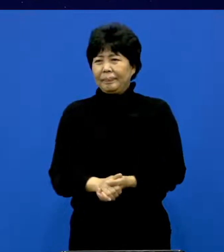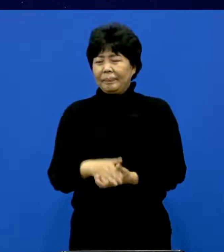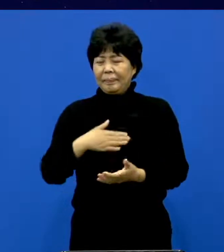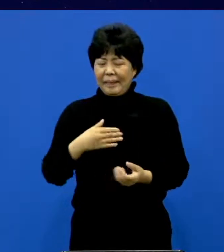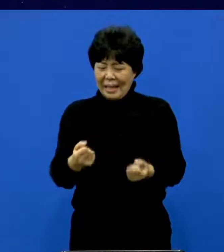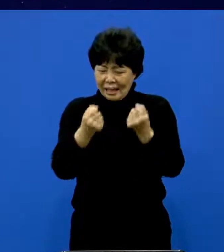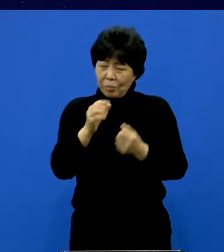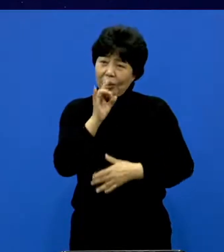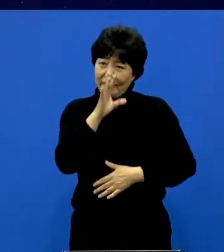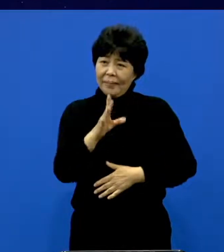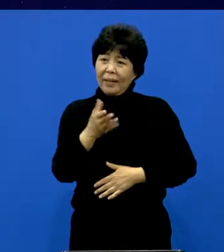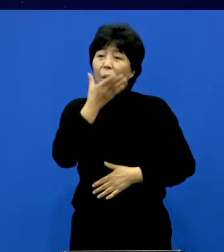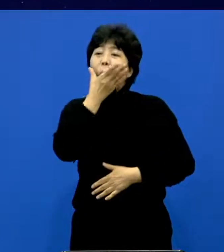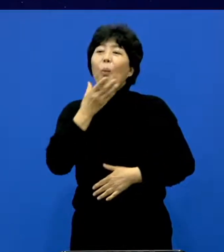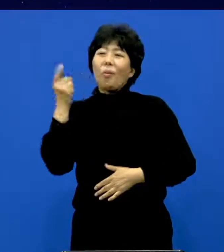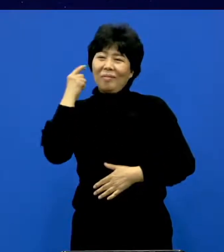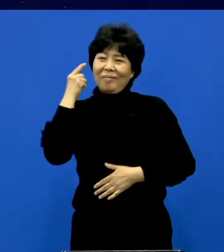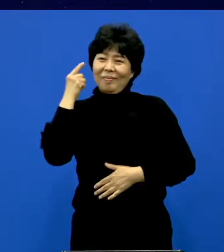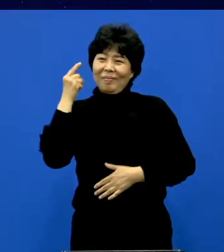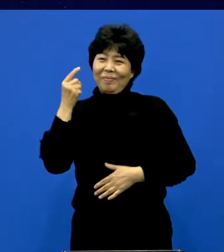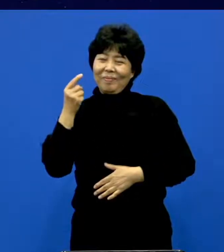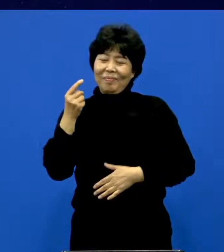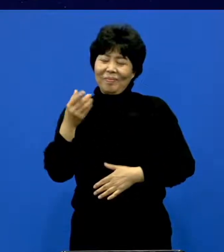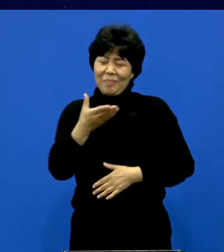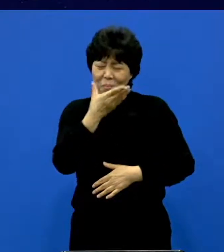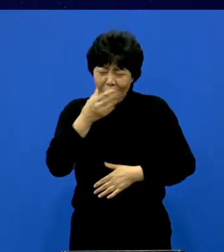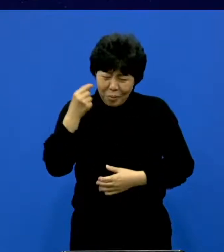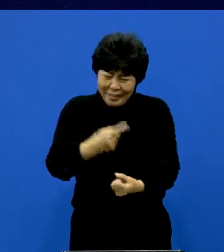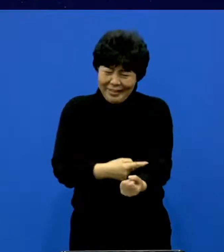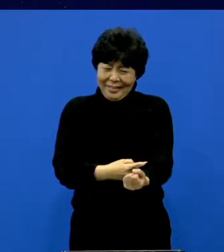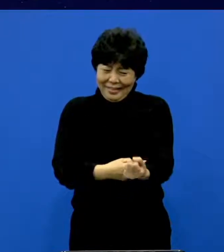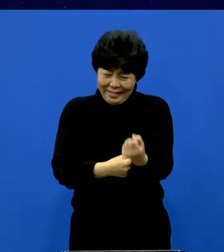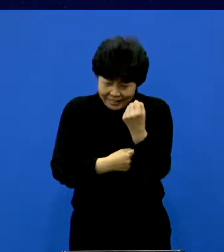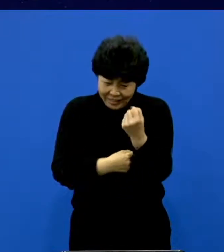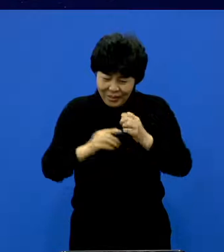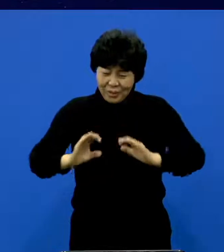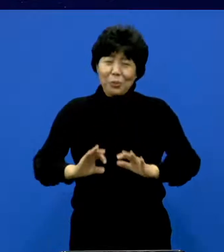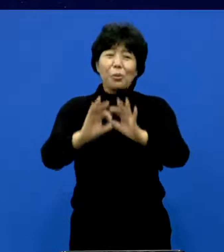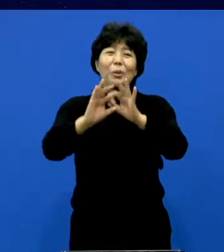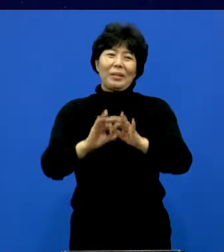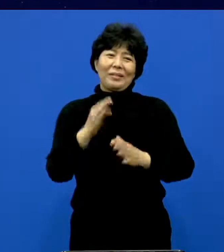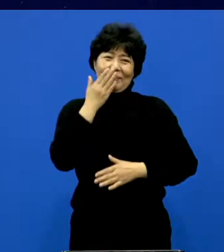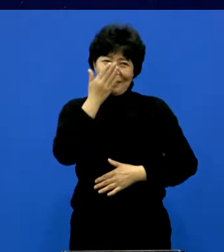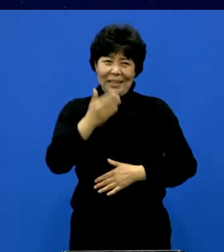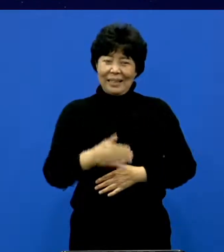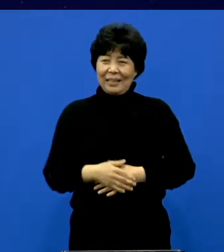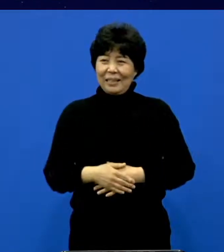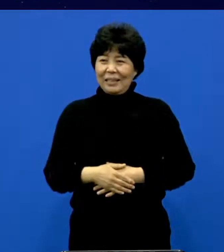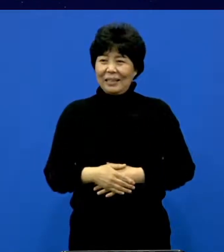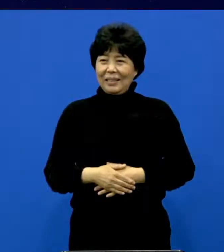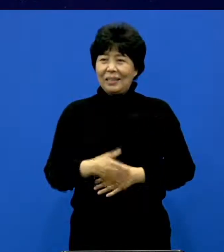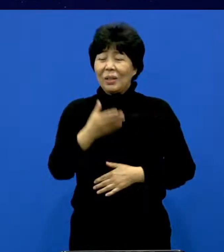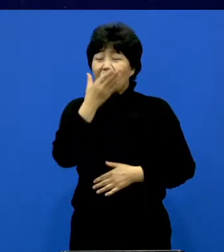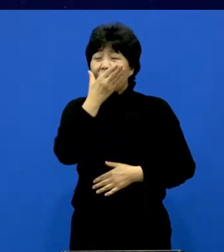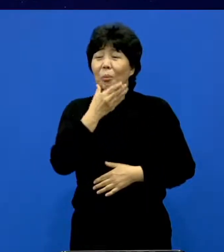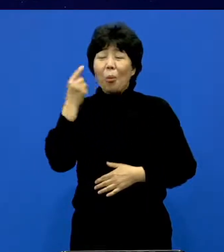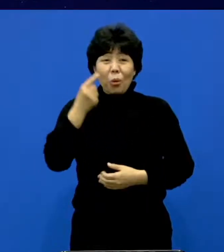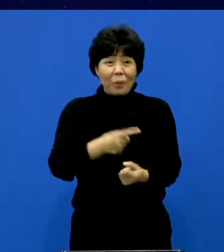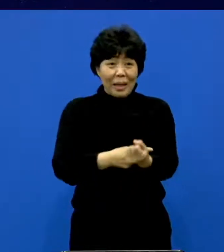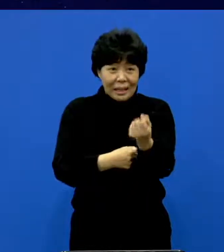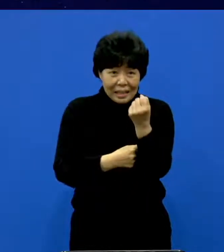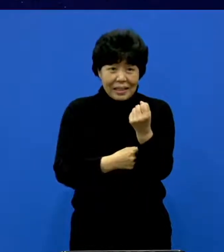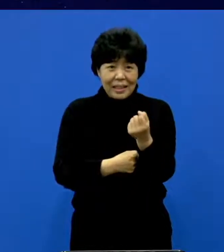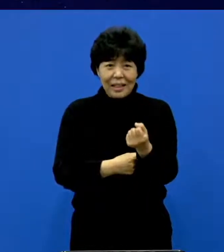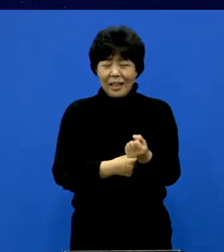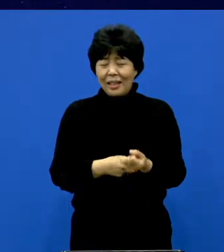복음의 능력이 우리에게 임해야 되는 것이죠. 그 복음의 능력이 모든 죄인을 품으셨잖아요. 지금도 우리는 수없는